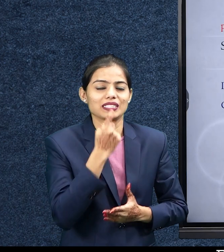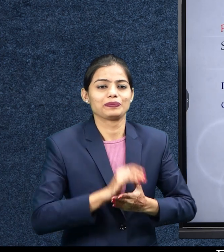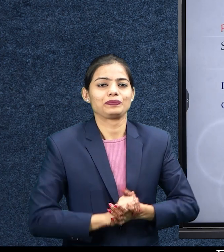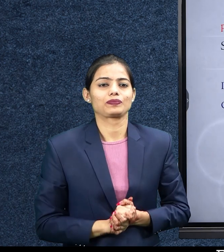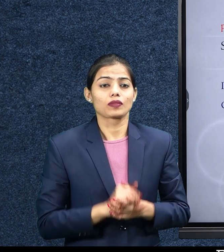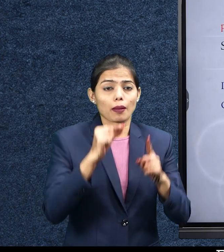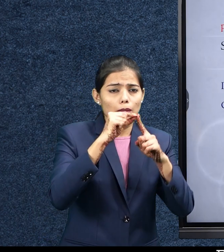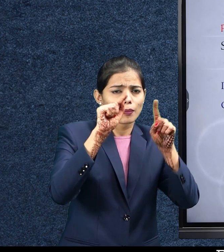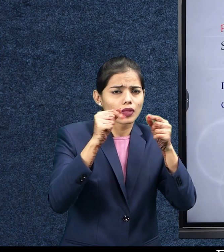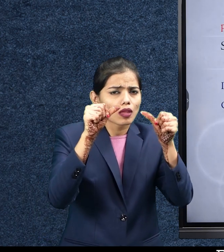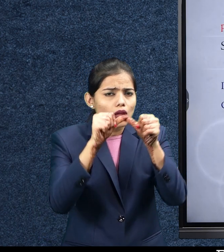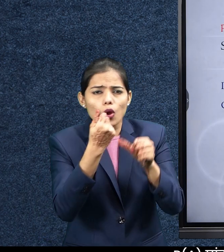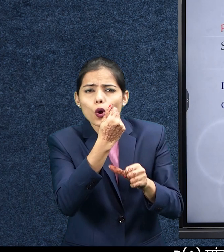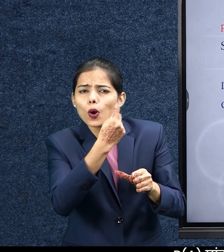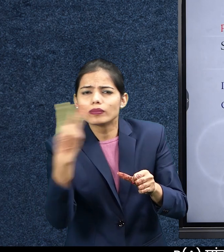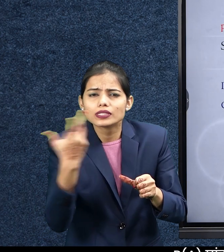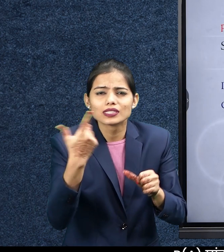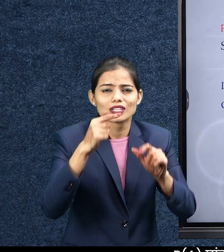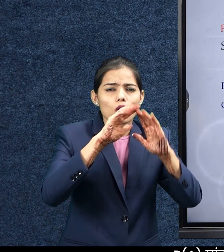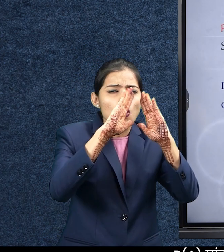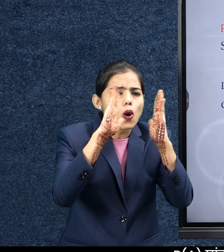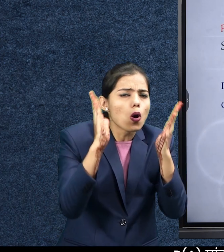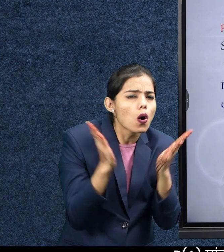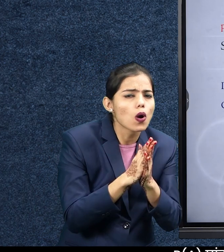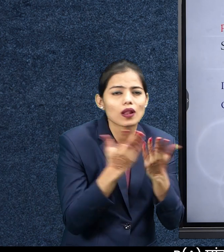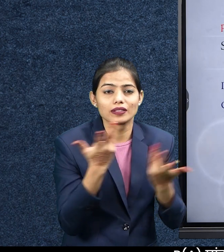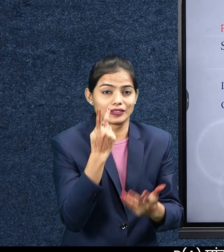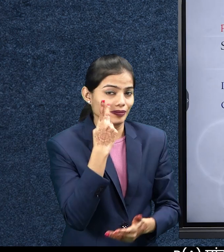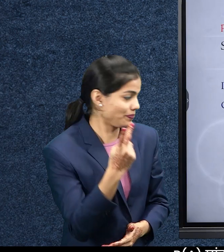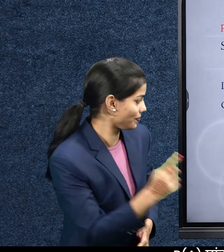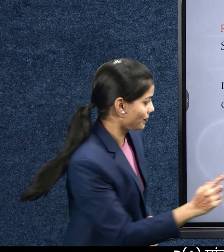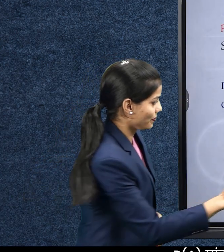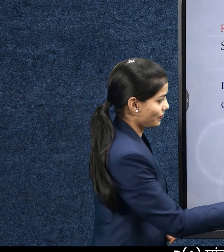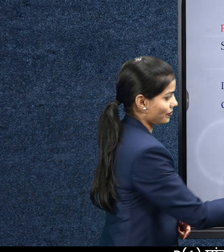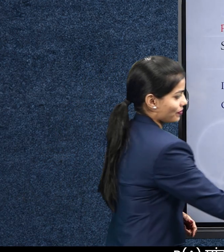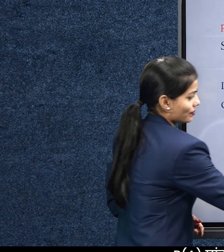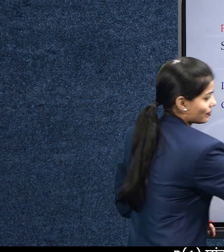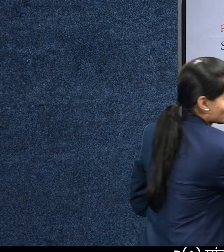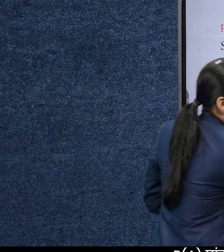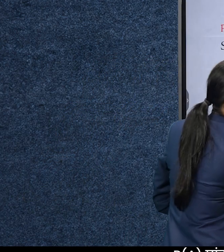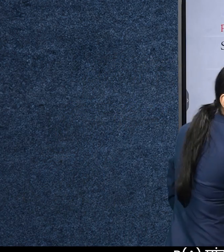मिळवणे. PA पांढऱ्या मार्बलची संख्या भागिले मार्बलची एकूण संख्या.